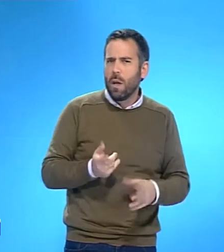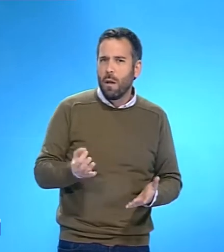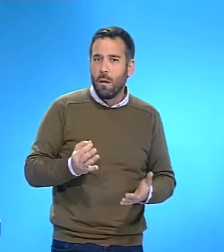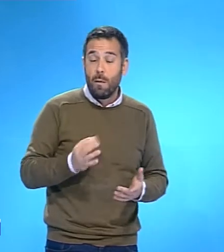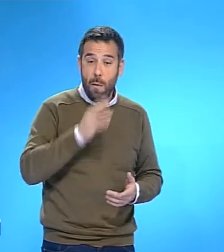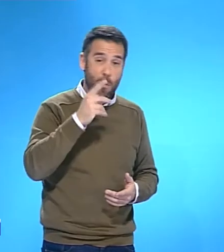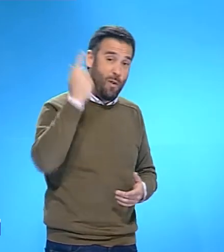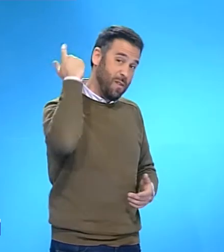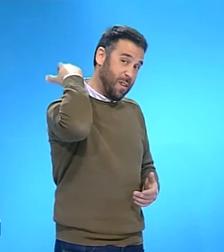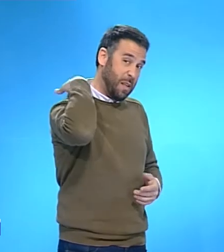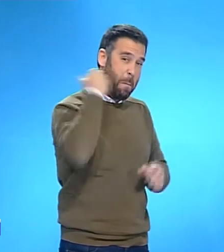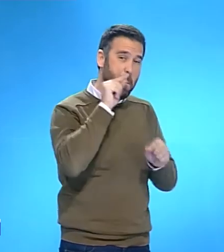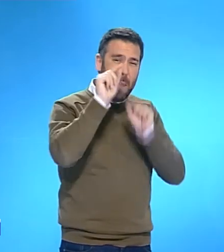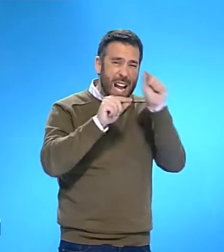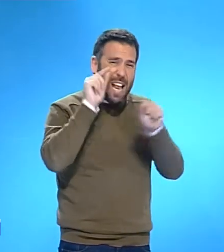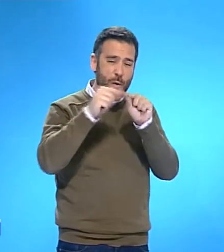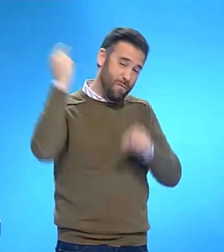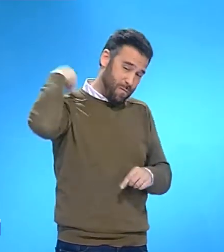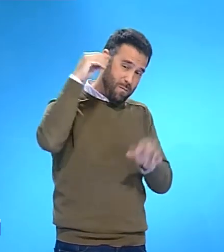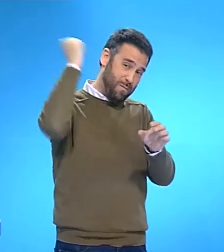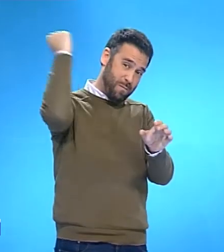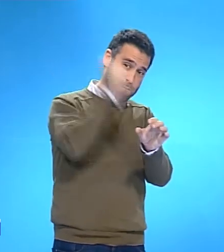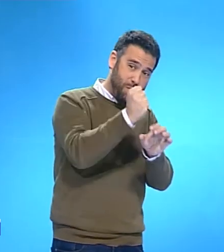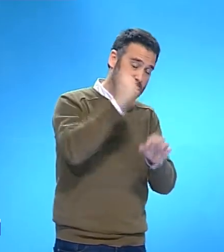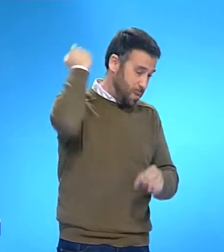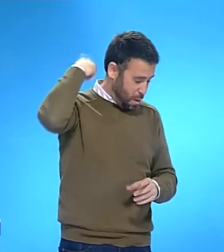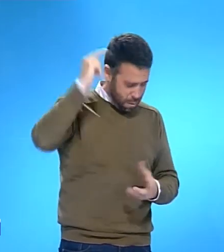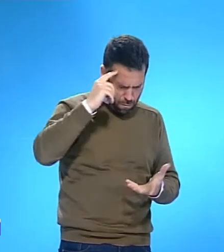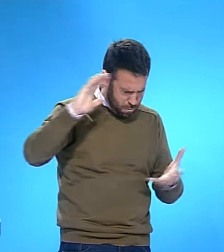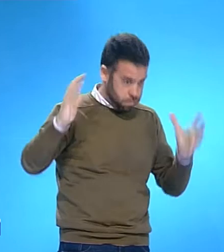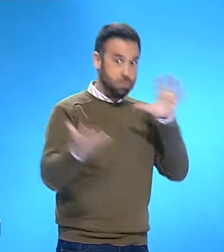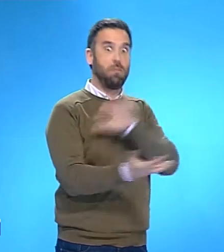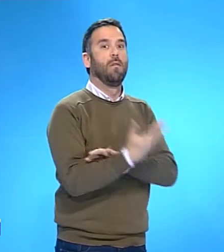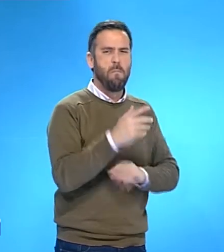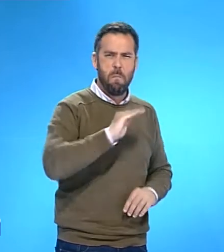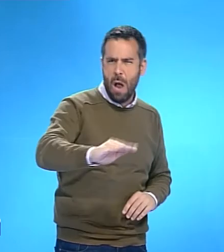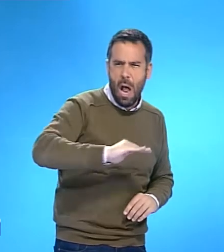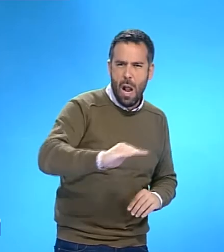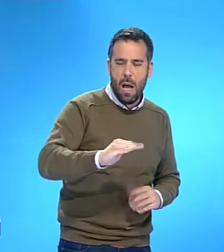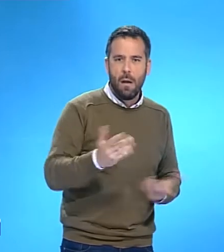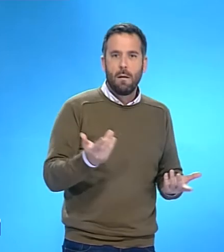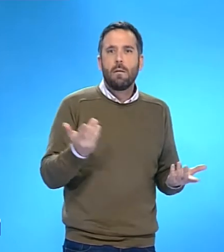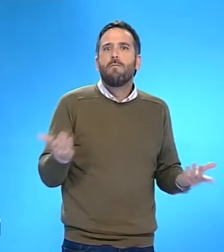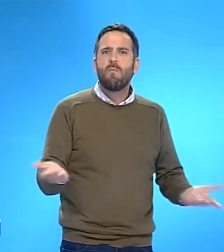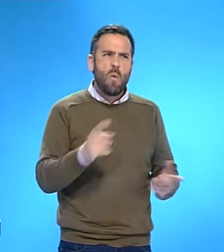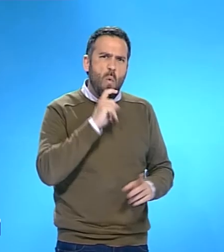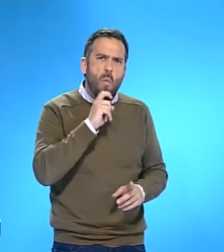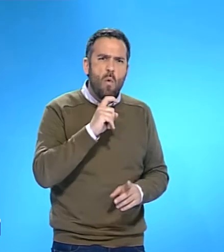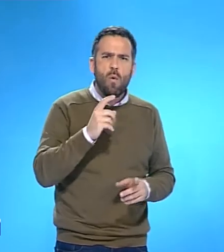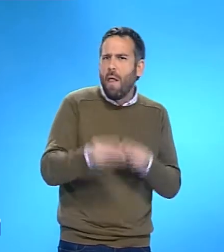los niños al abuelo. Tiene un pincho envenenado en la espalda y eso hace que sea mala. ¿Y cómo hacemos